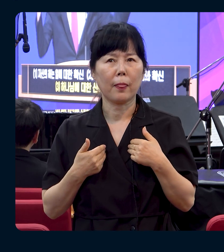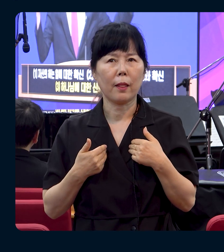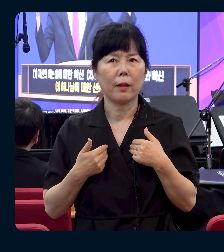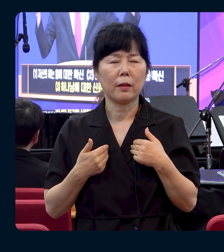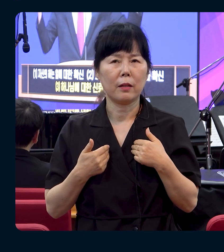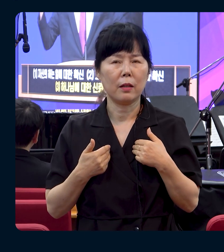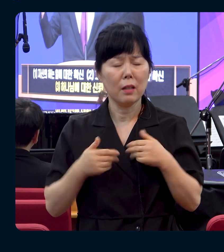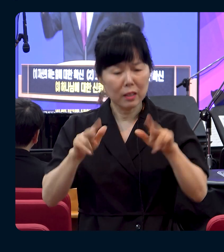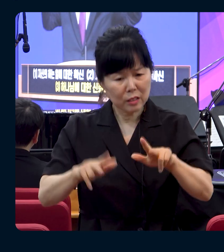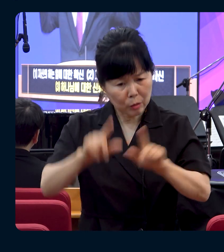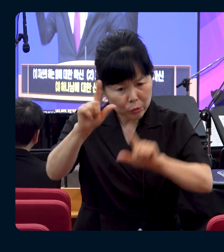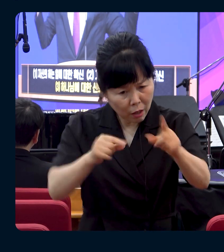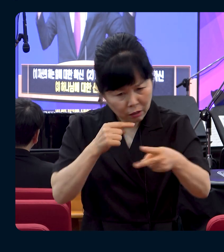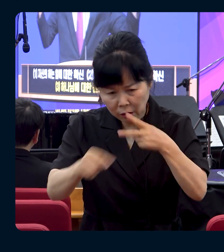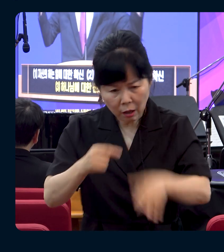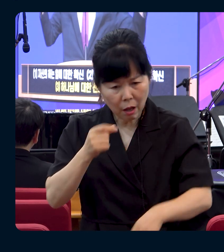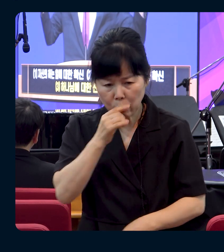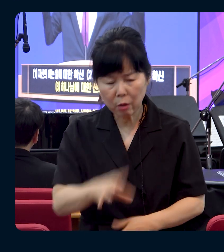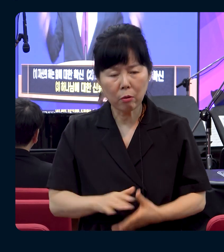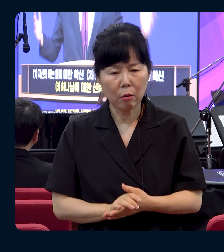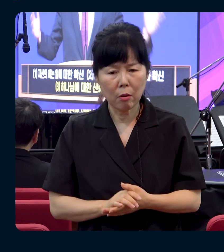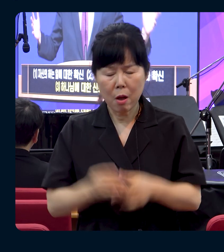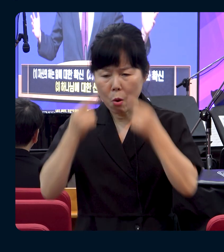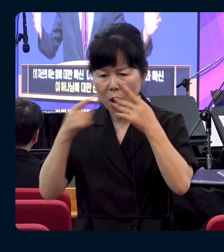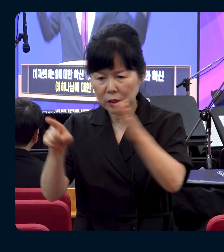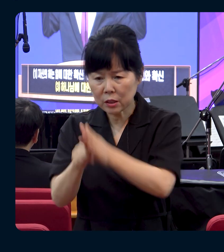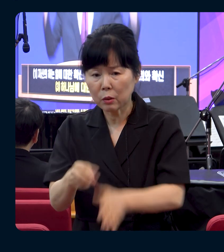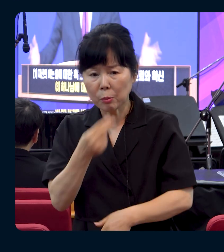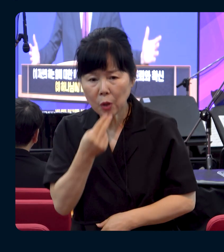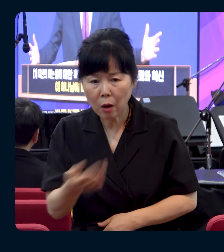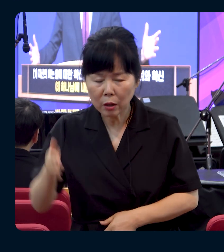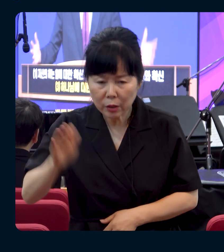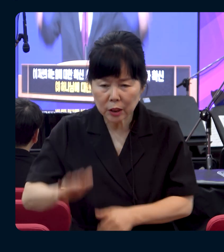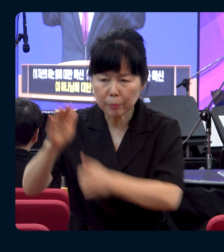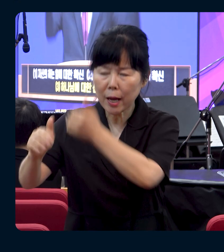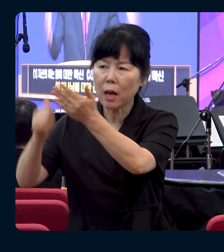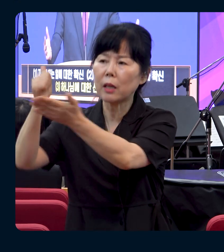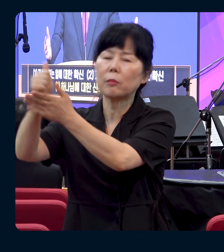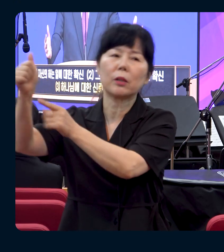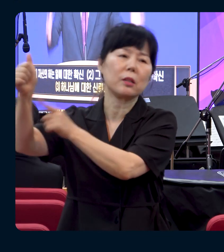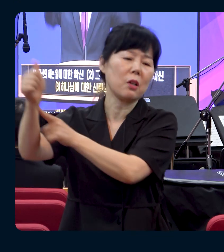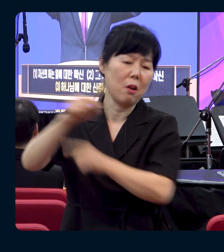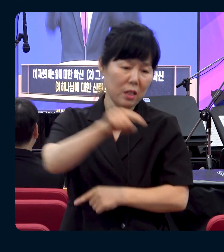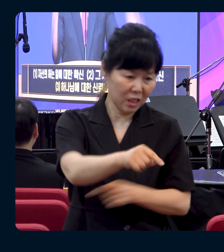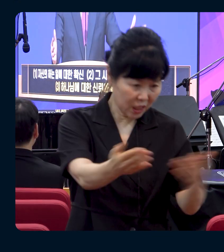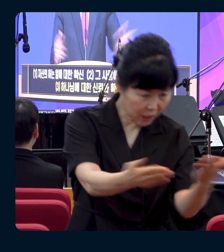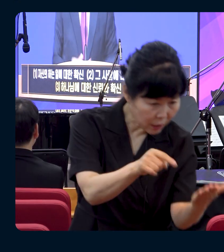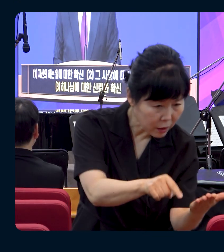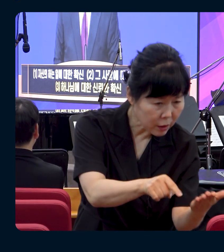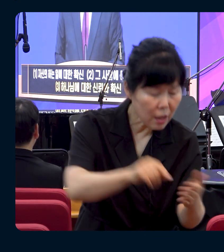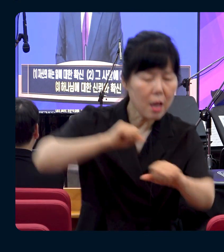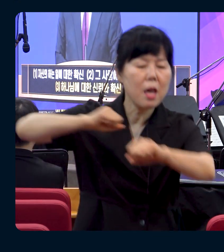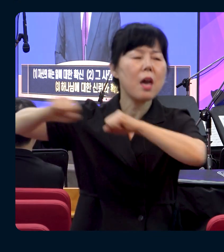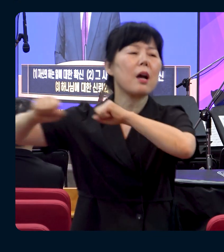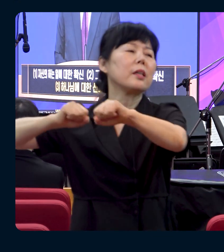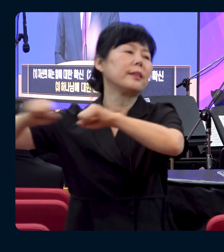이해되지 않지만, 확실할 수 없지만, 그러나 한 가지 믿습니다. 하나님께서 이 모든 일을 행하신다는